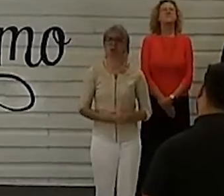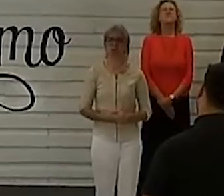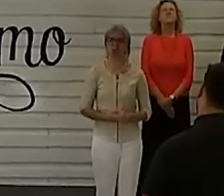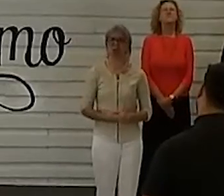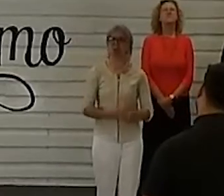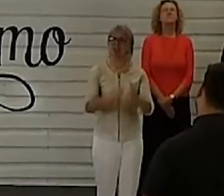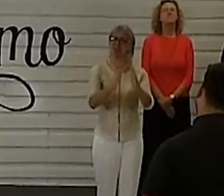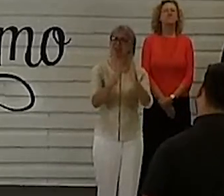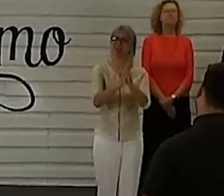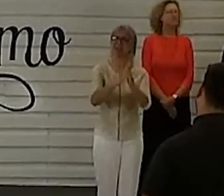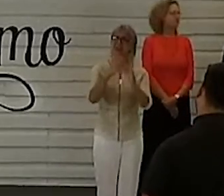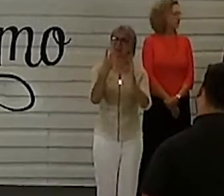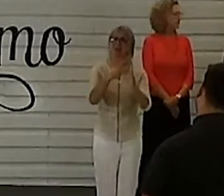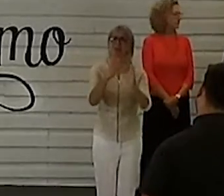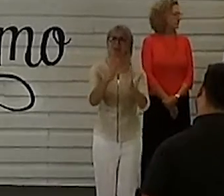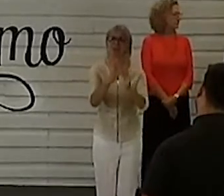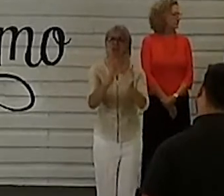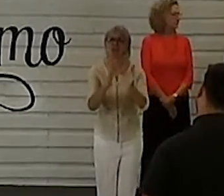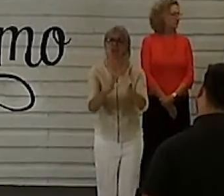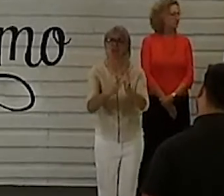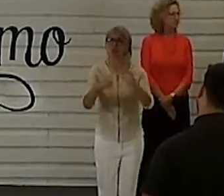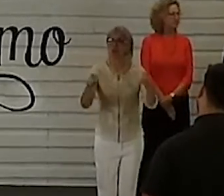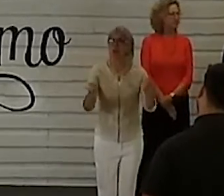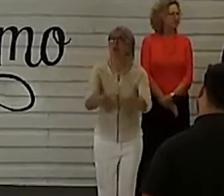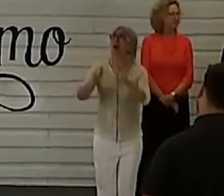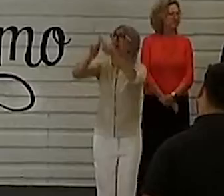La Chiesa di Gesù è come Gesù.